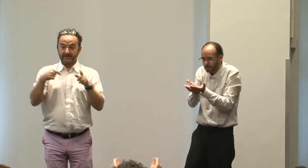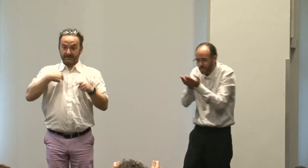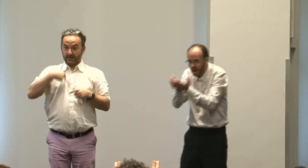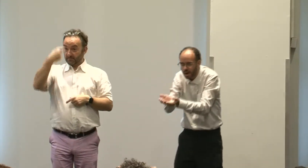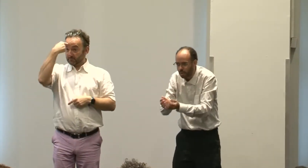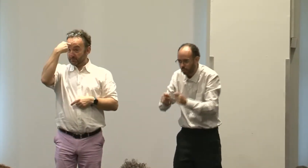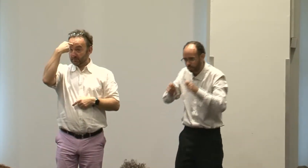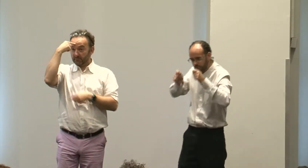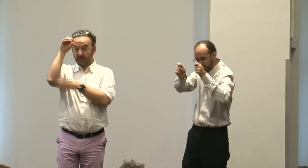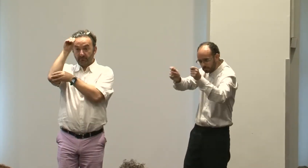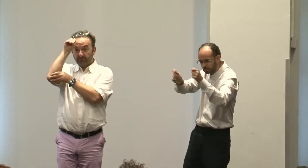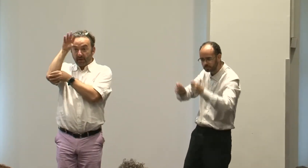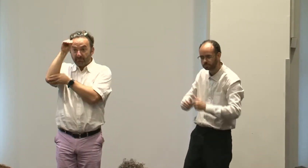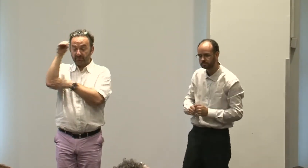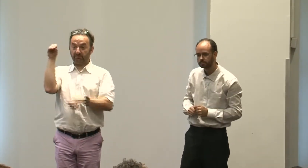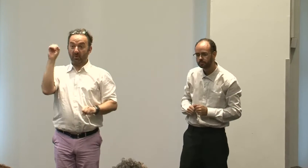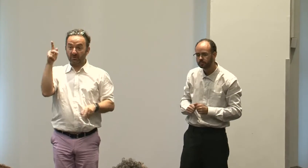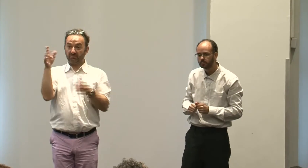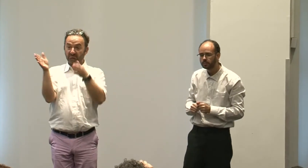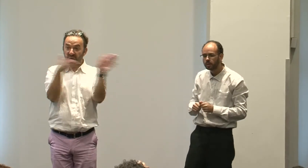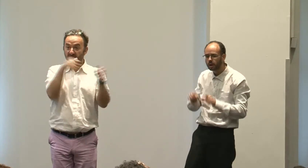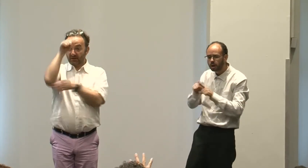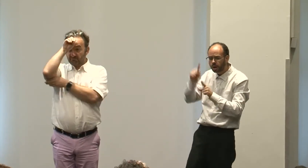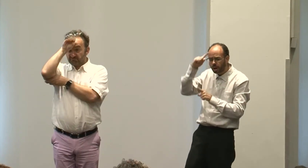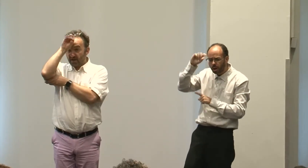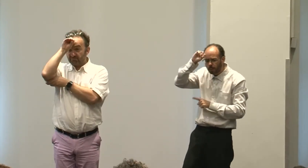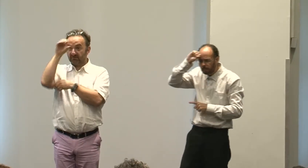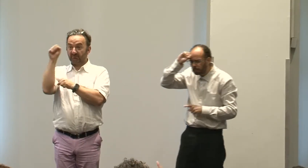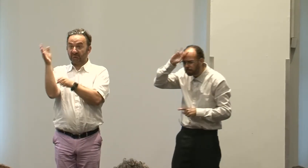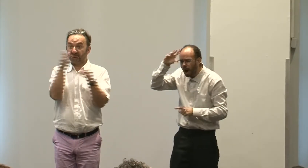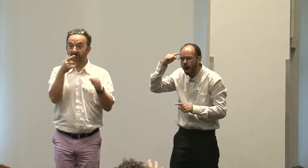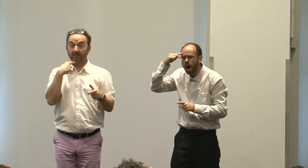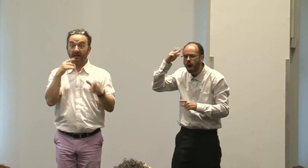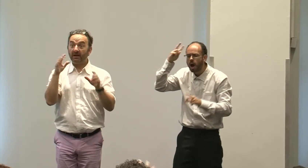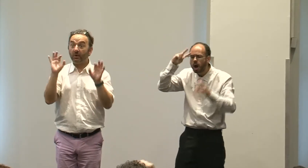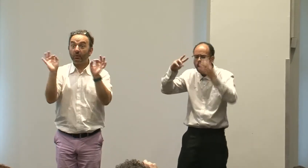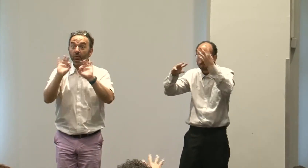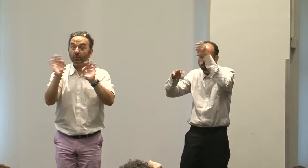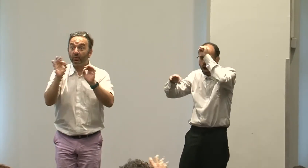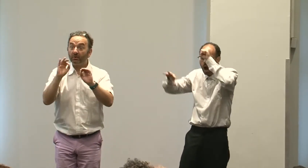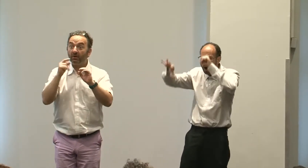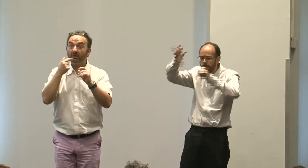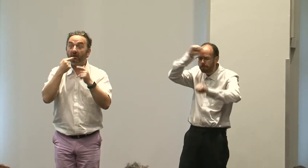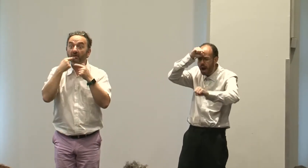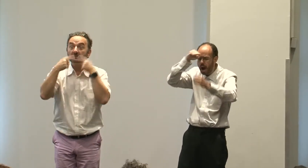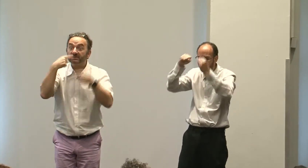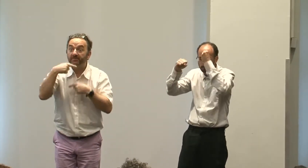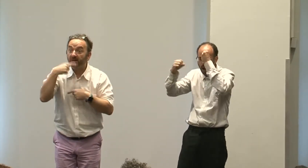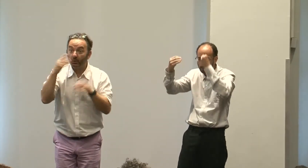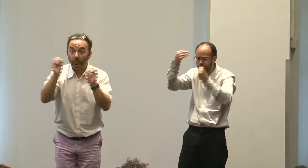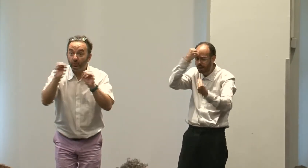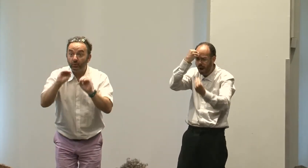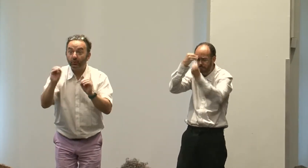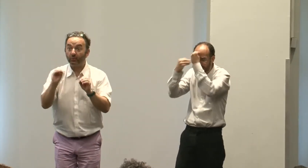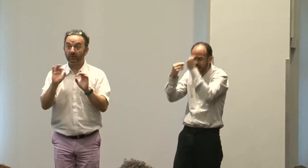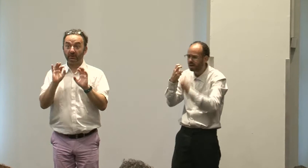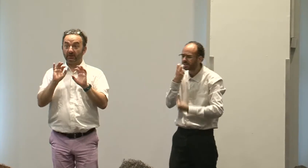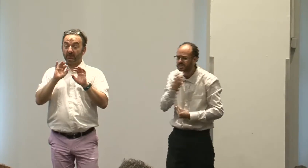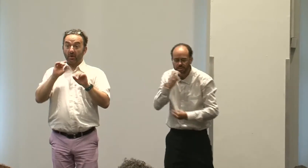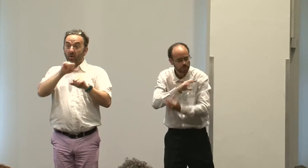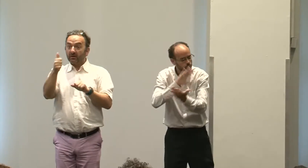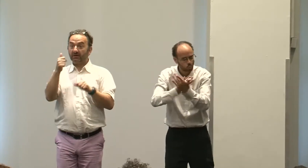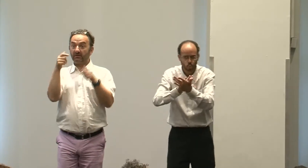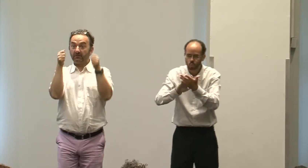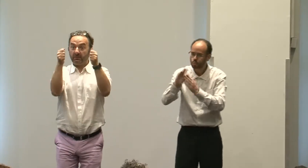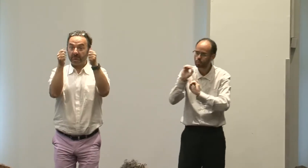o desenho de uma árvore, outro com o desenho de um barco. E isso despertou as minhas ideias, isso me